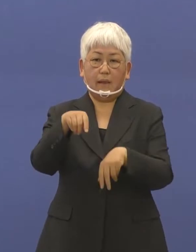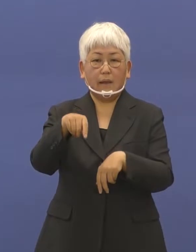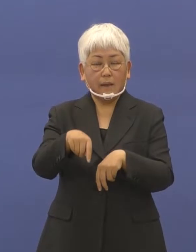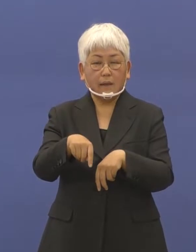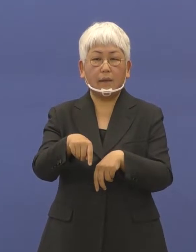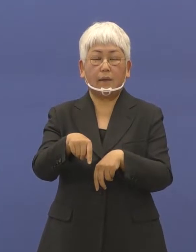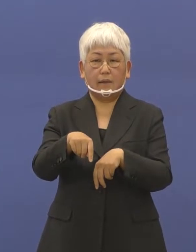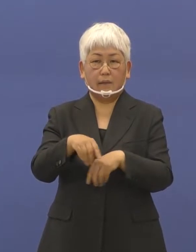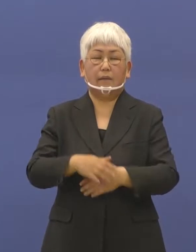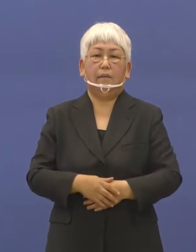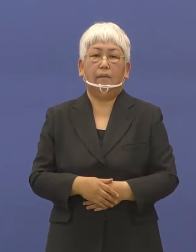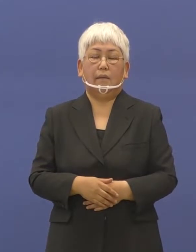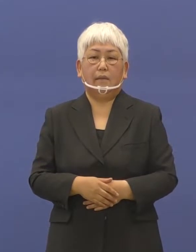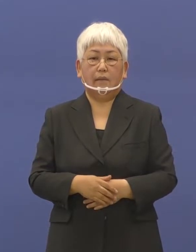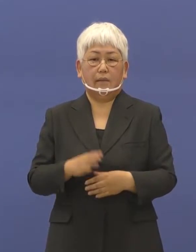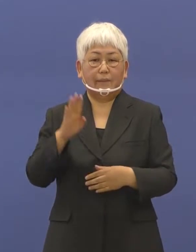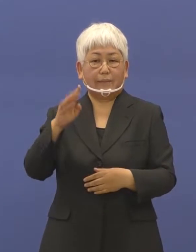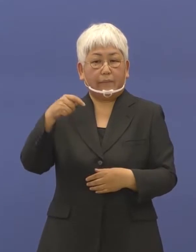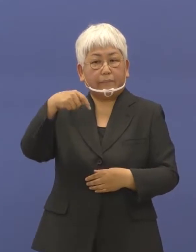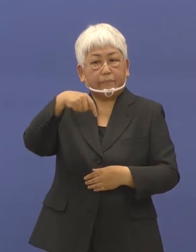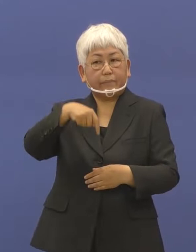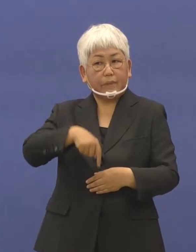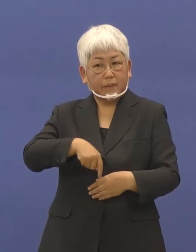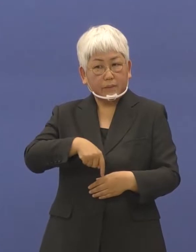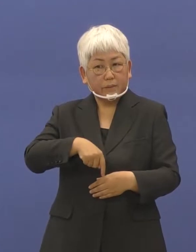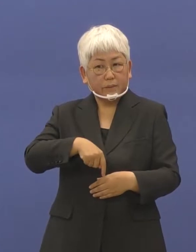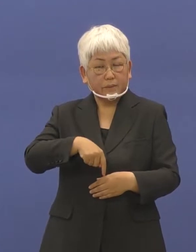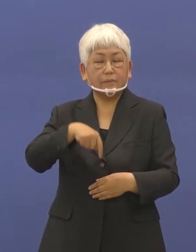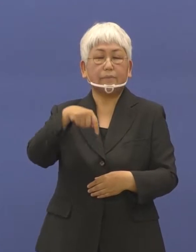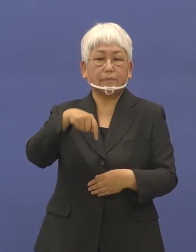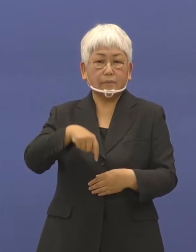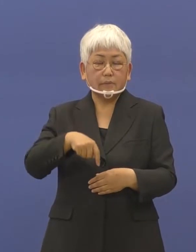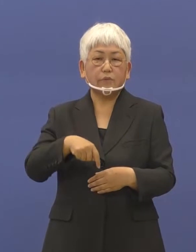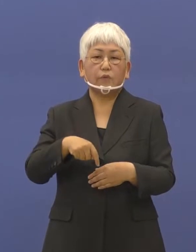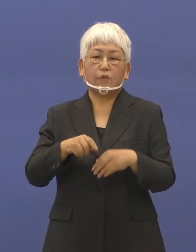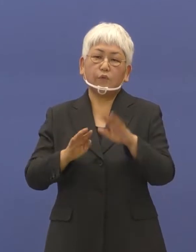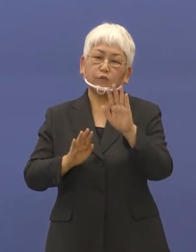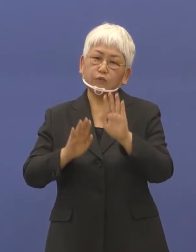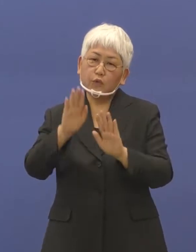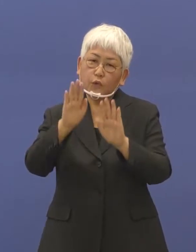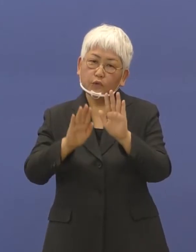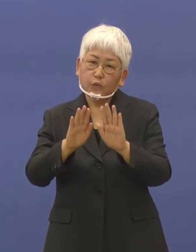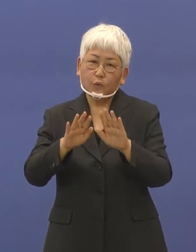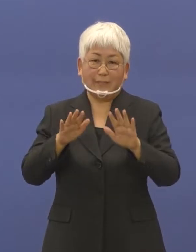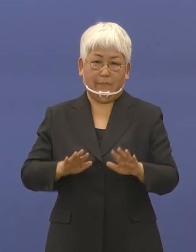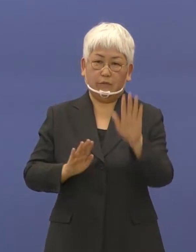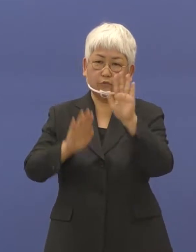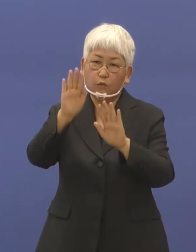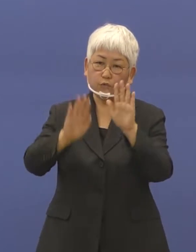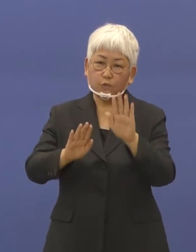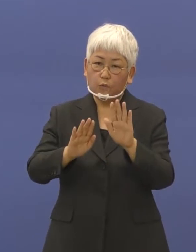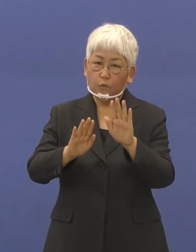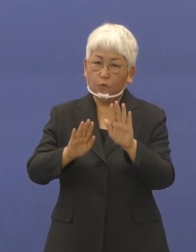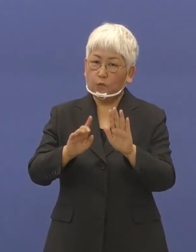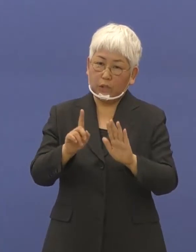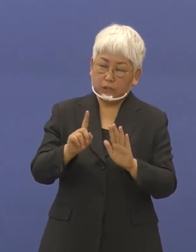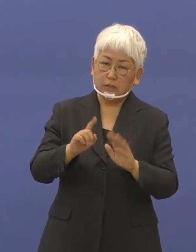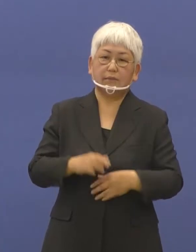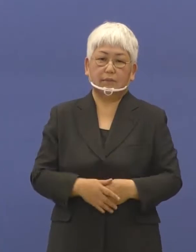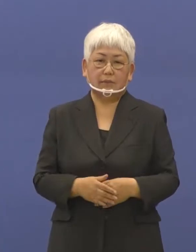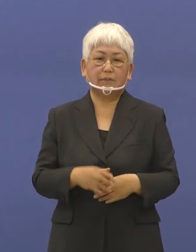的ケア児のに県内の、状況に関する現状認識と、このセンターができ